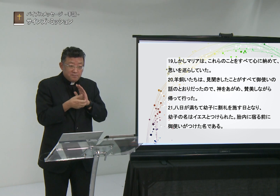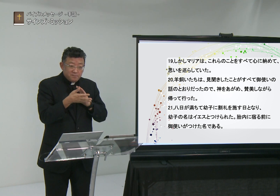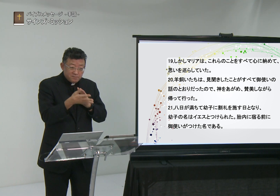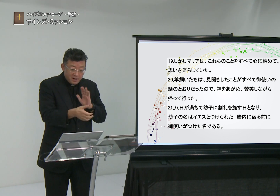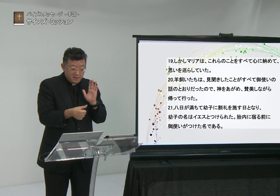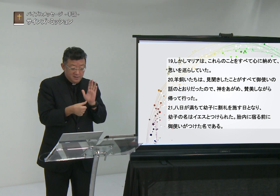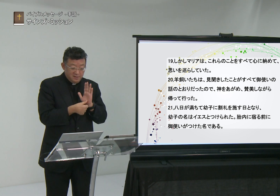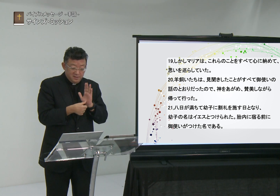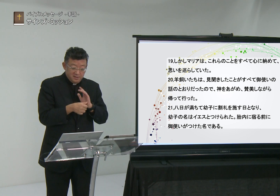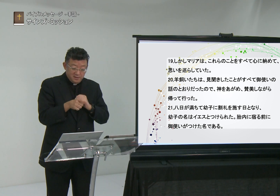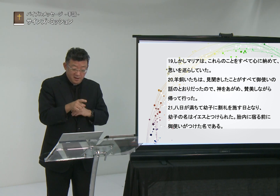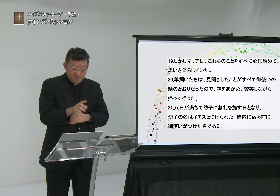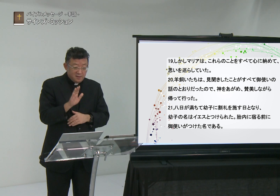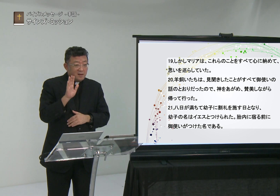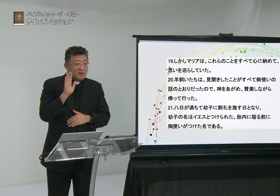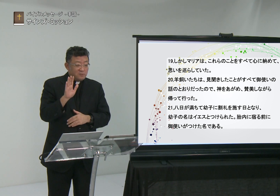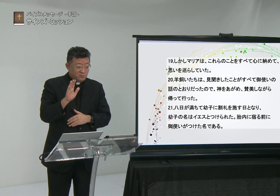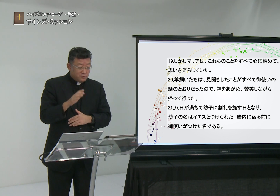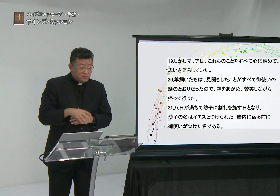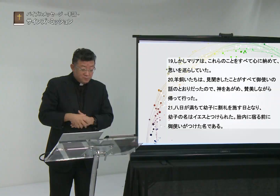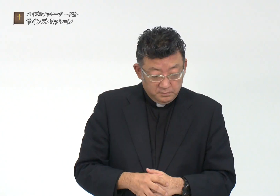つけたなである